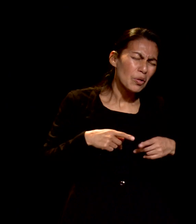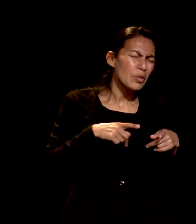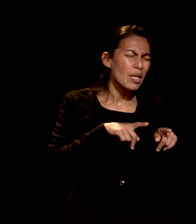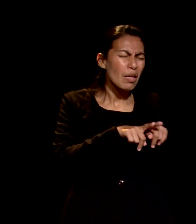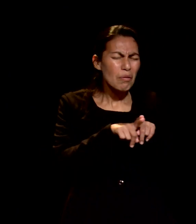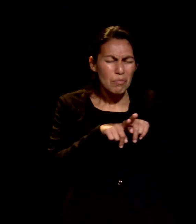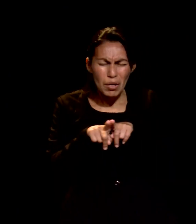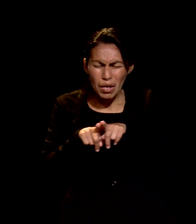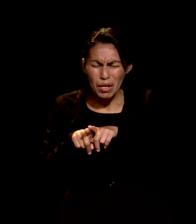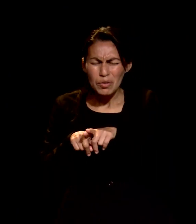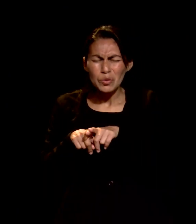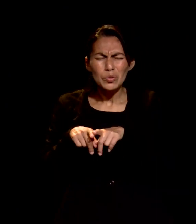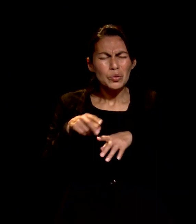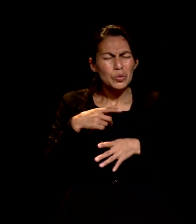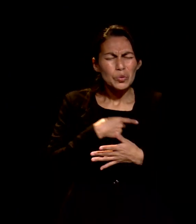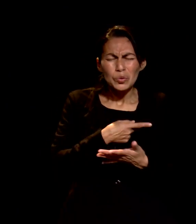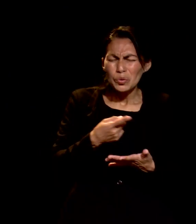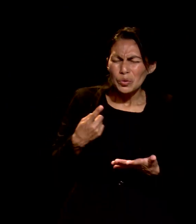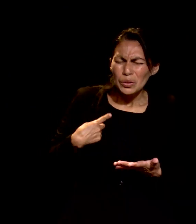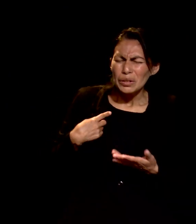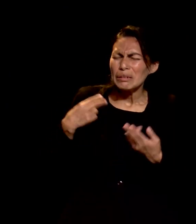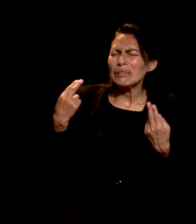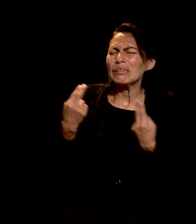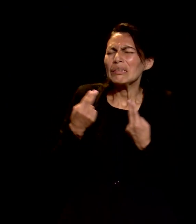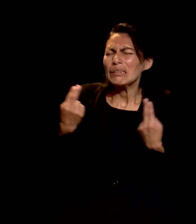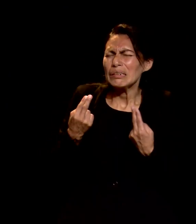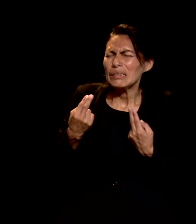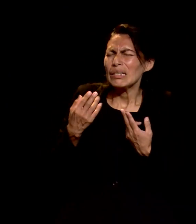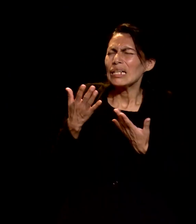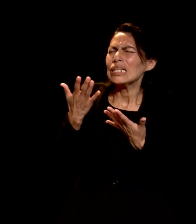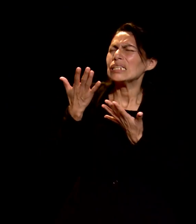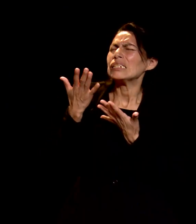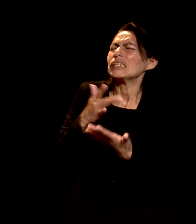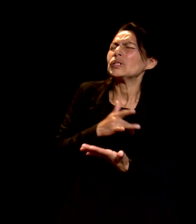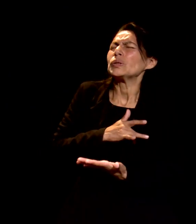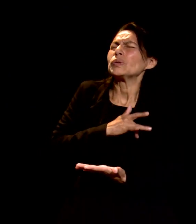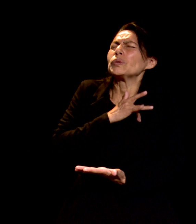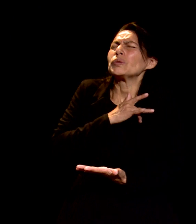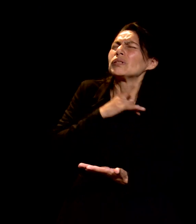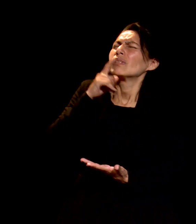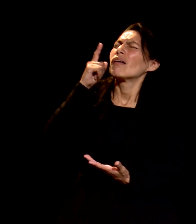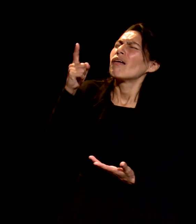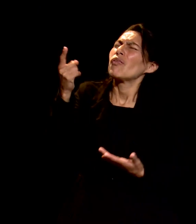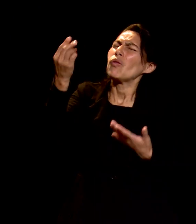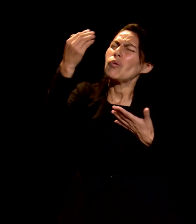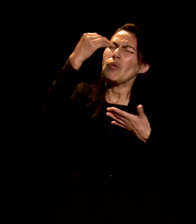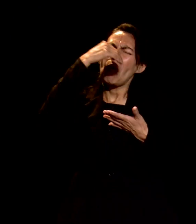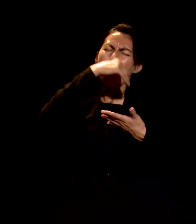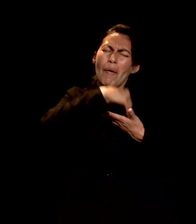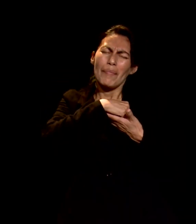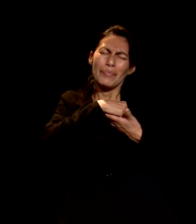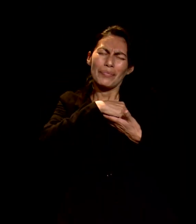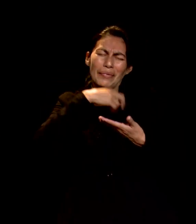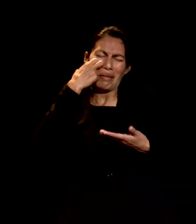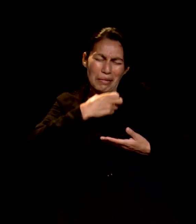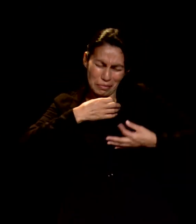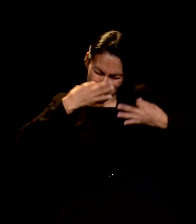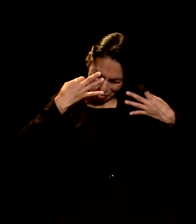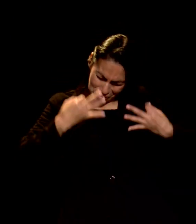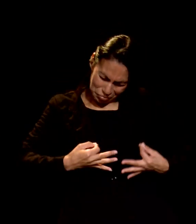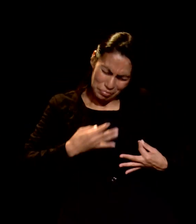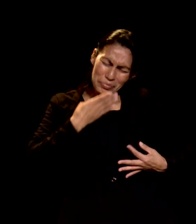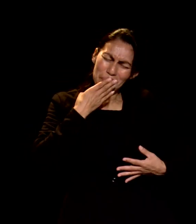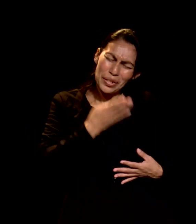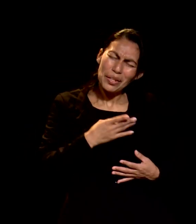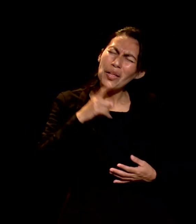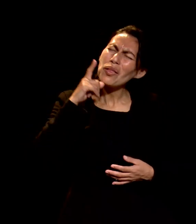nuestros Que expresan Esta necesidad De ti Pero que bueno Porque sabemos Que tenemos